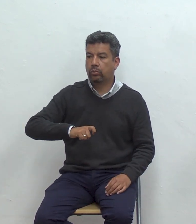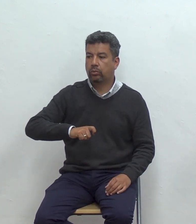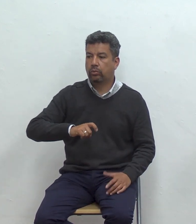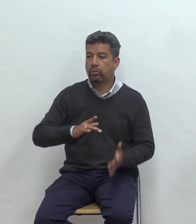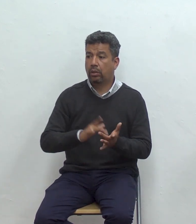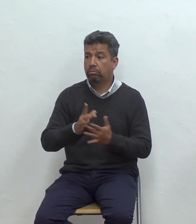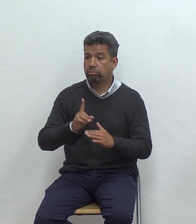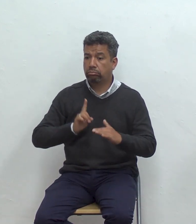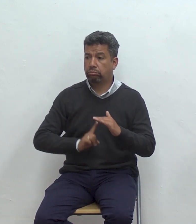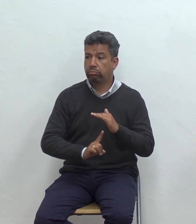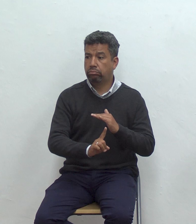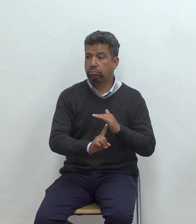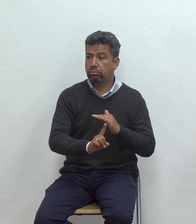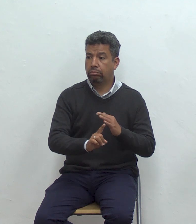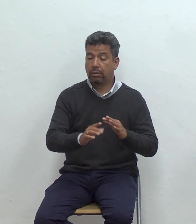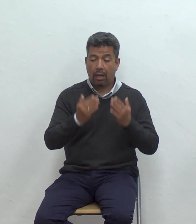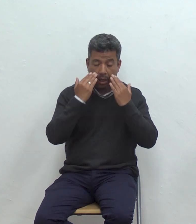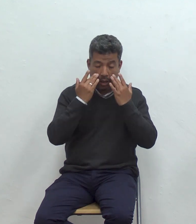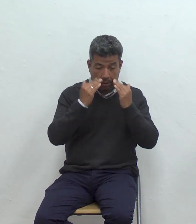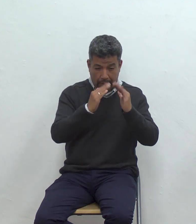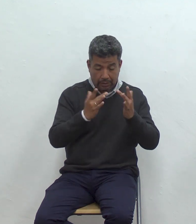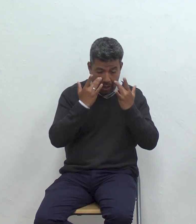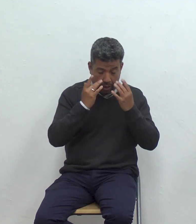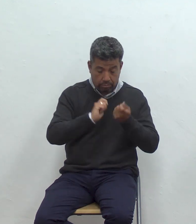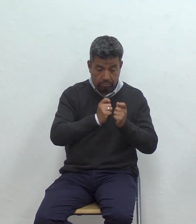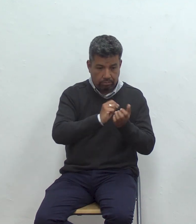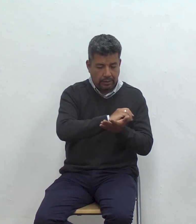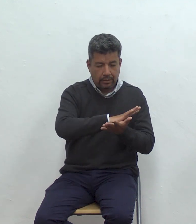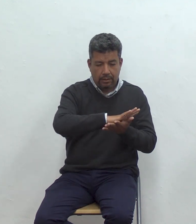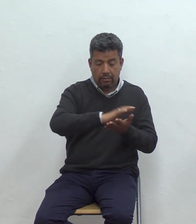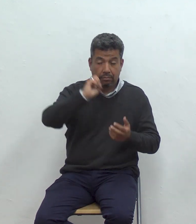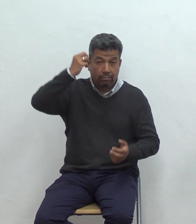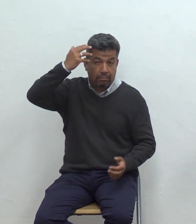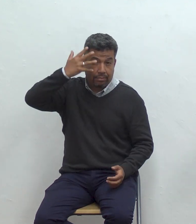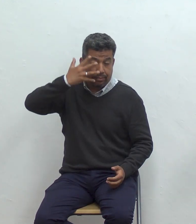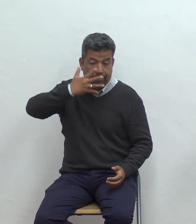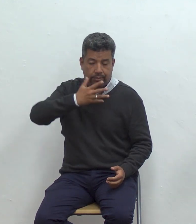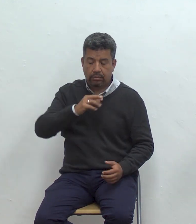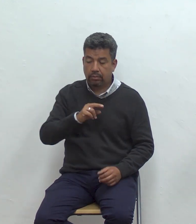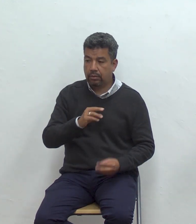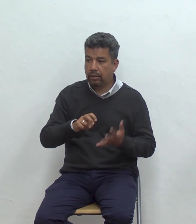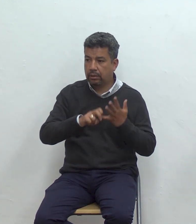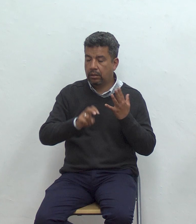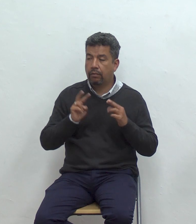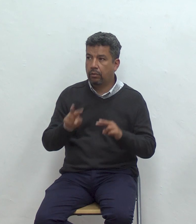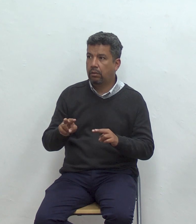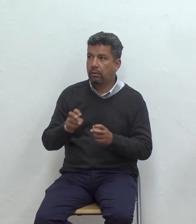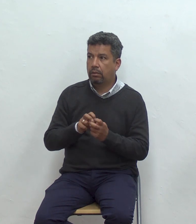Y Jesús entró, santificó esa casa, llegó toda la gracia y Zaqueo al ver eso, ¿qué